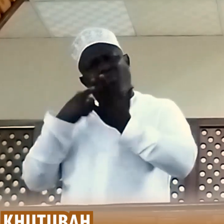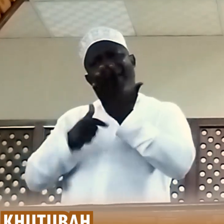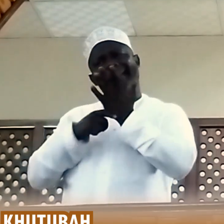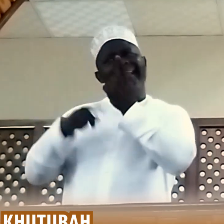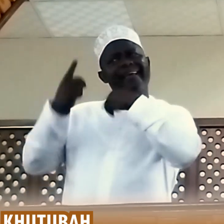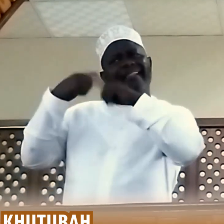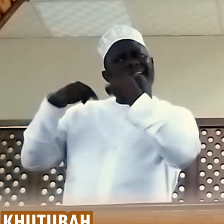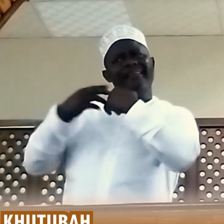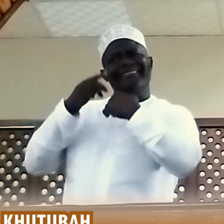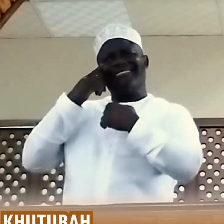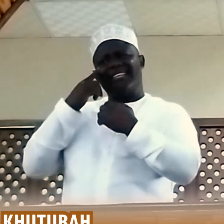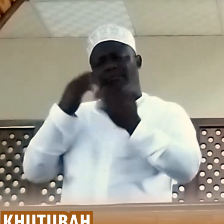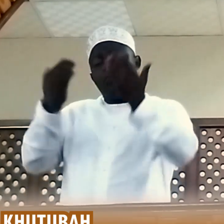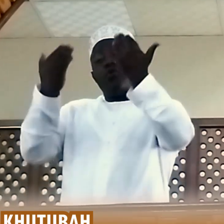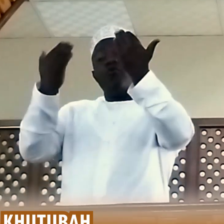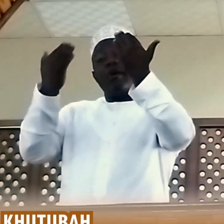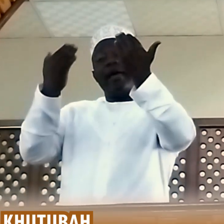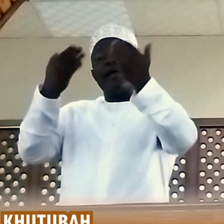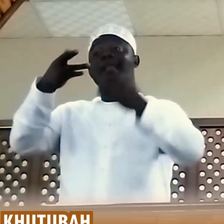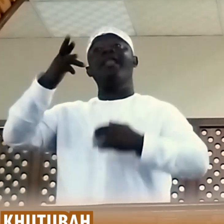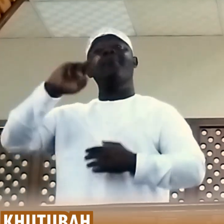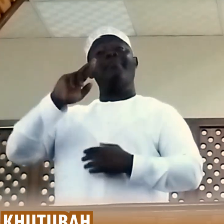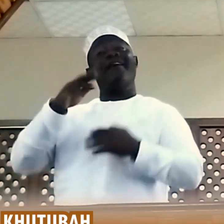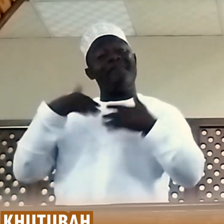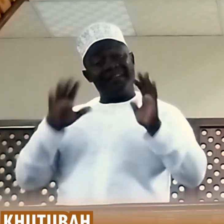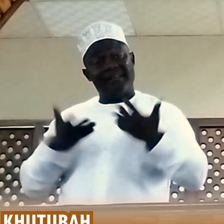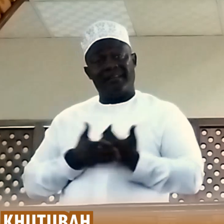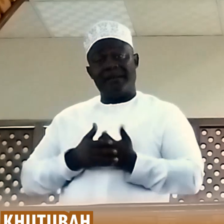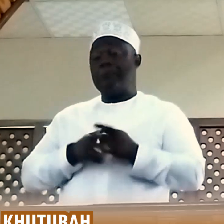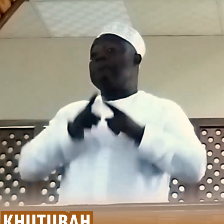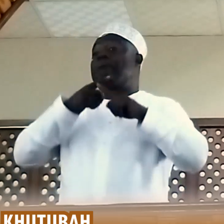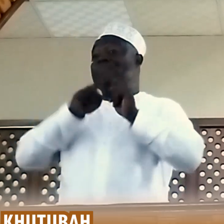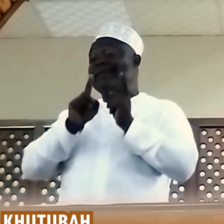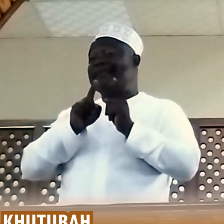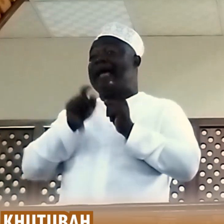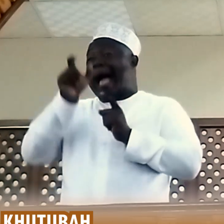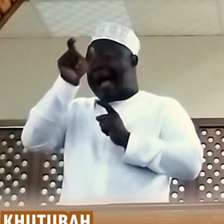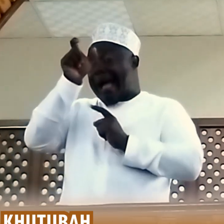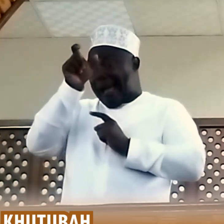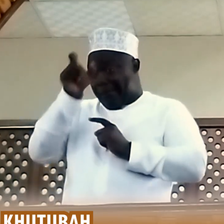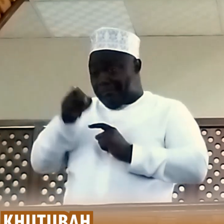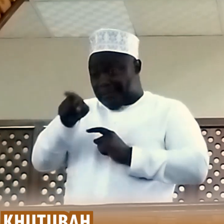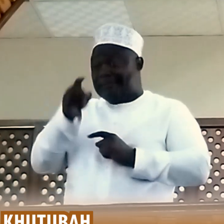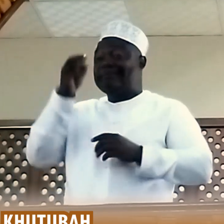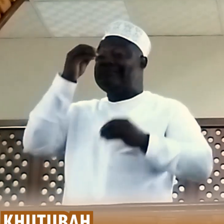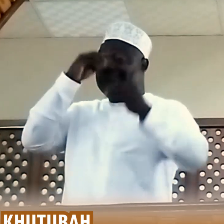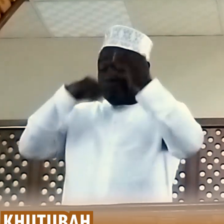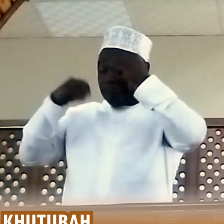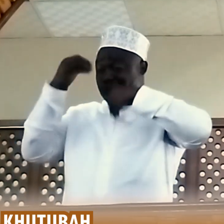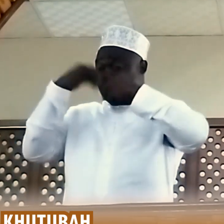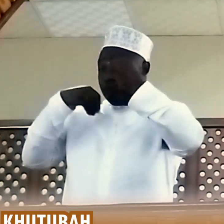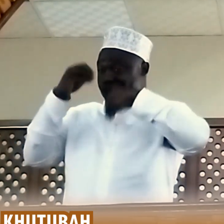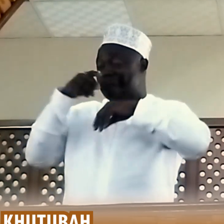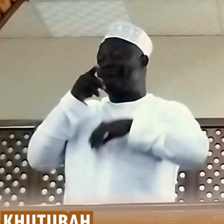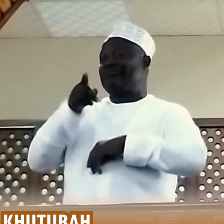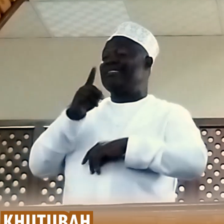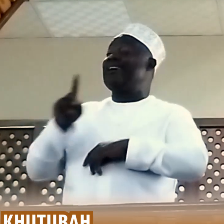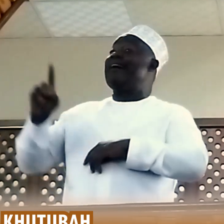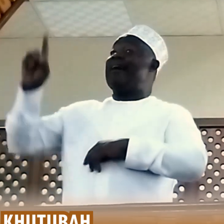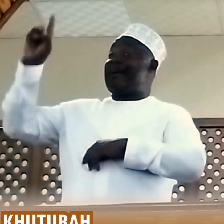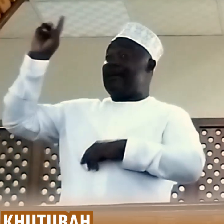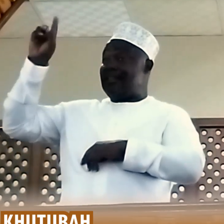bulungi. Edduwazo zaanukulwa naye omuntu bw'abanga ali enguzi Allah tabaraka wa